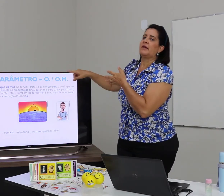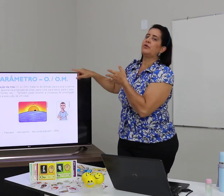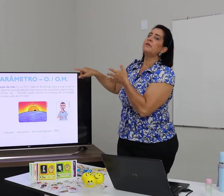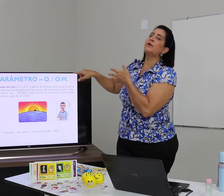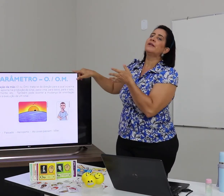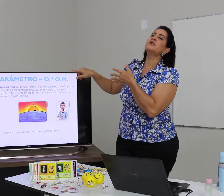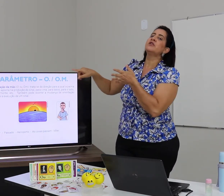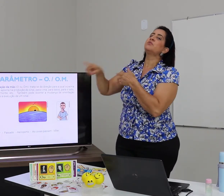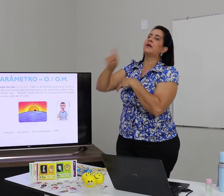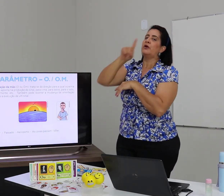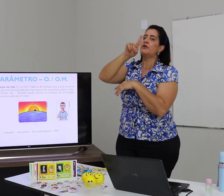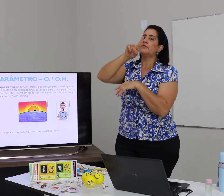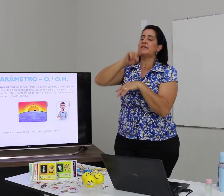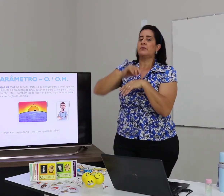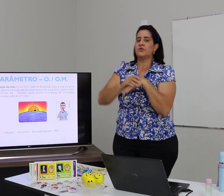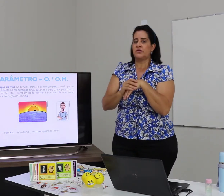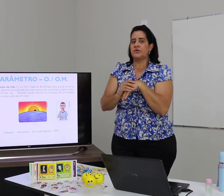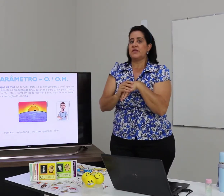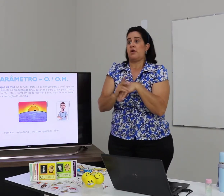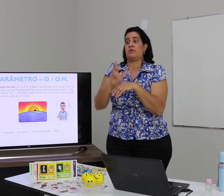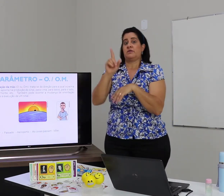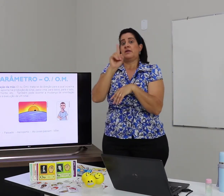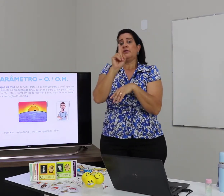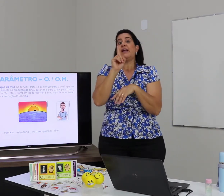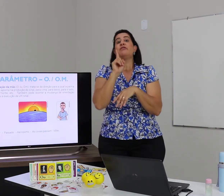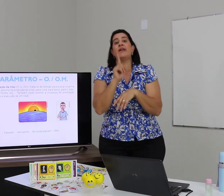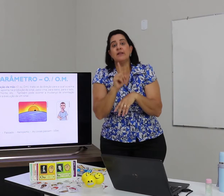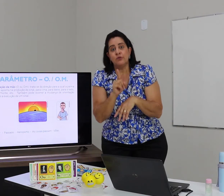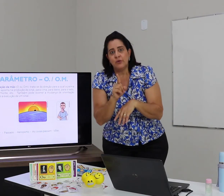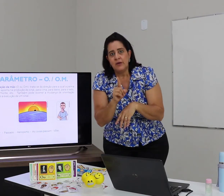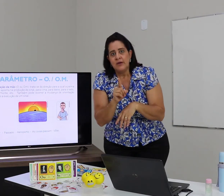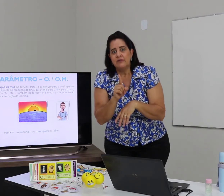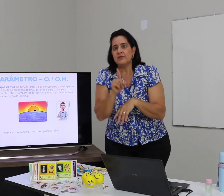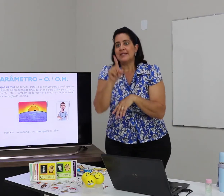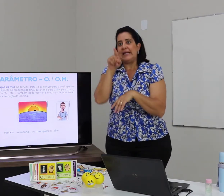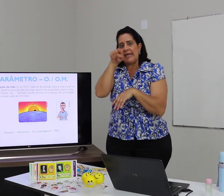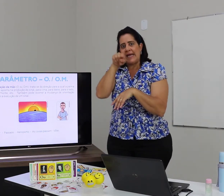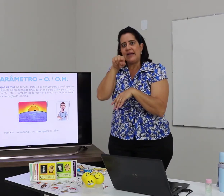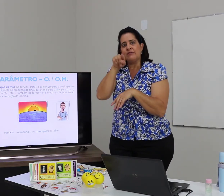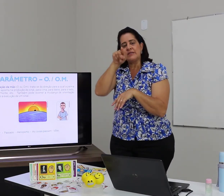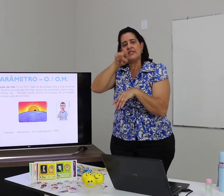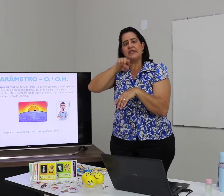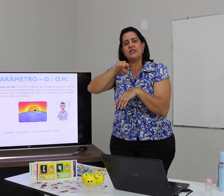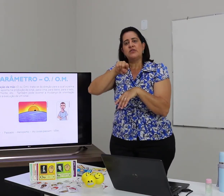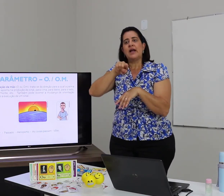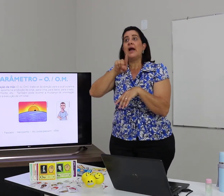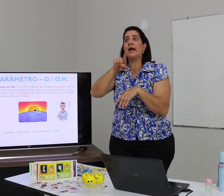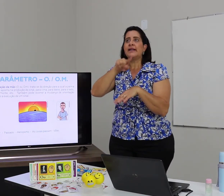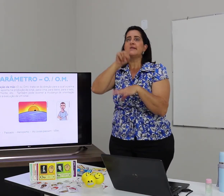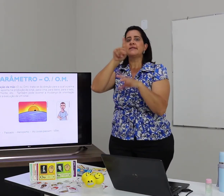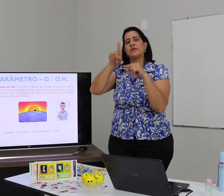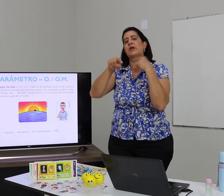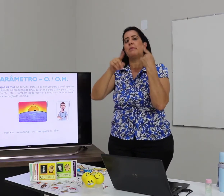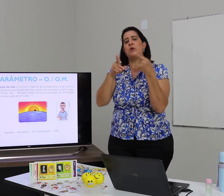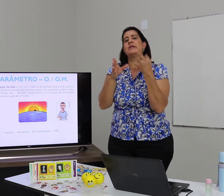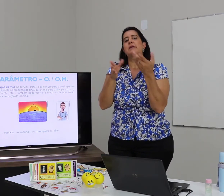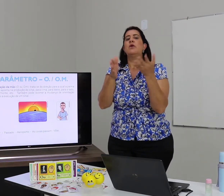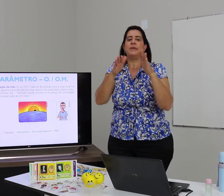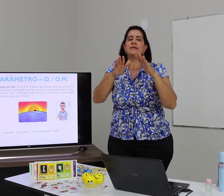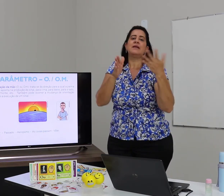muito importante isso, porque na hora de você construir o sinal que você não está vendo, você lê, você já identifica, aqui está dizendo que a palma da mão é para esse